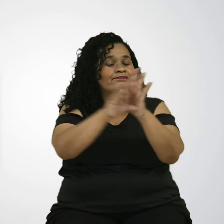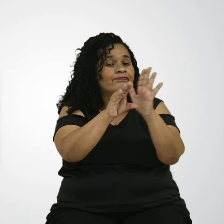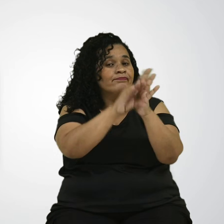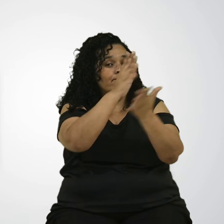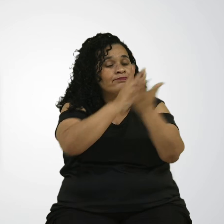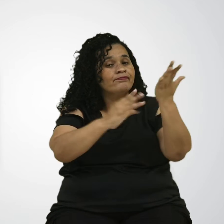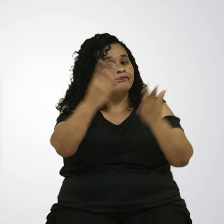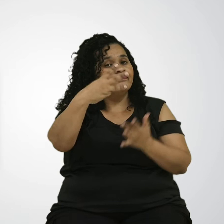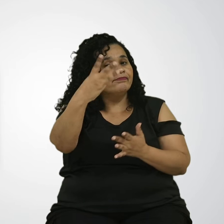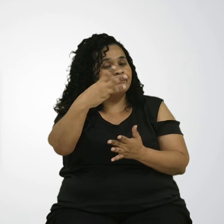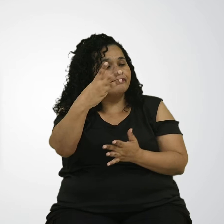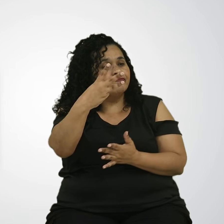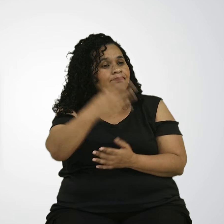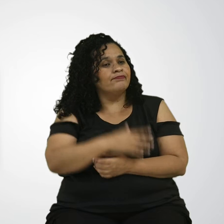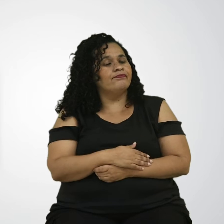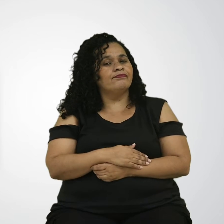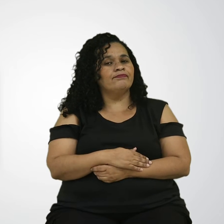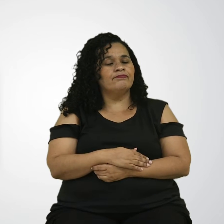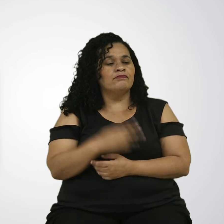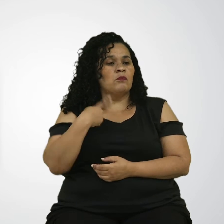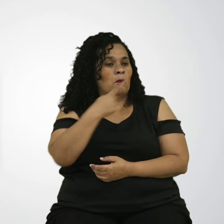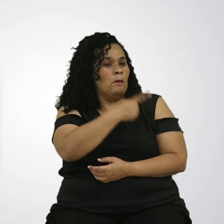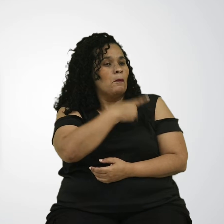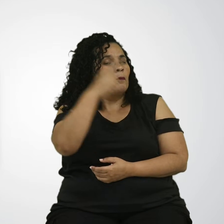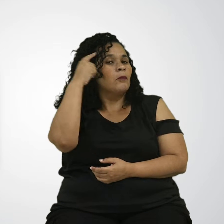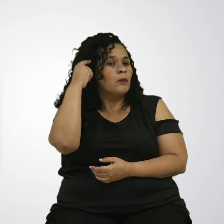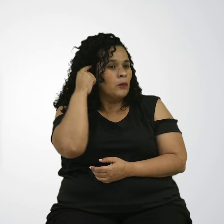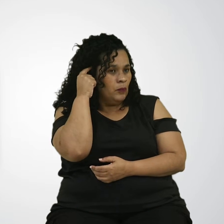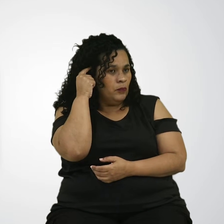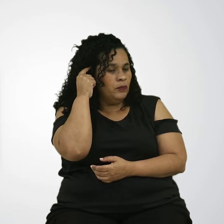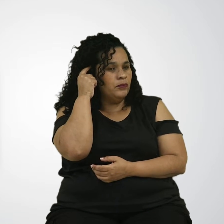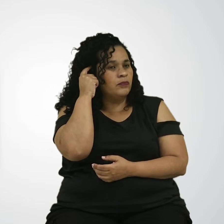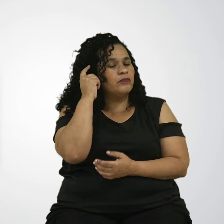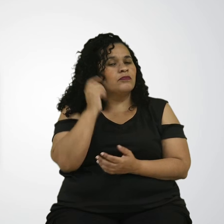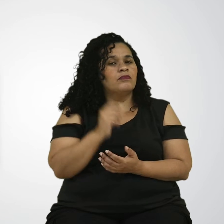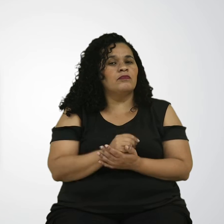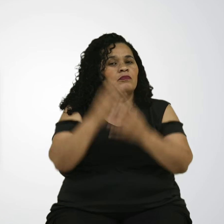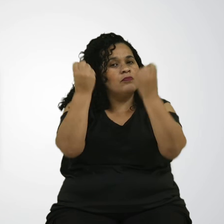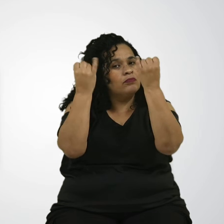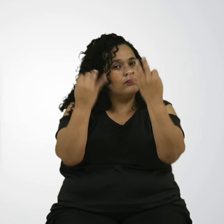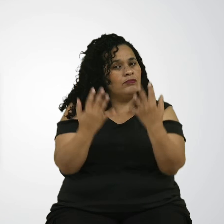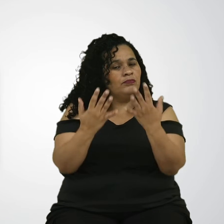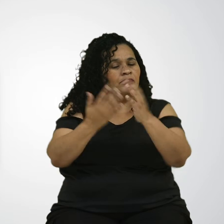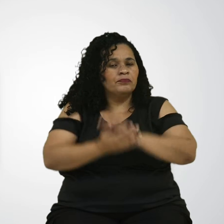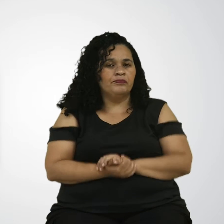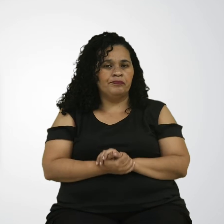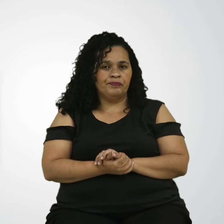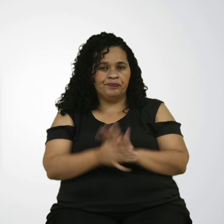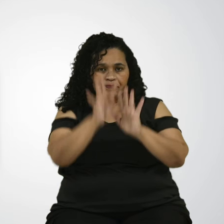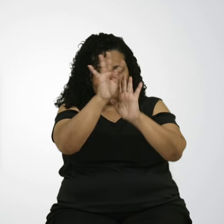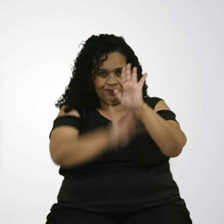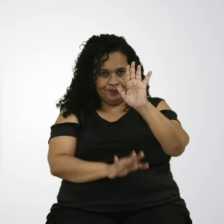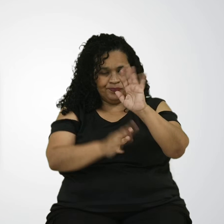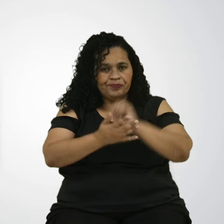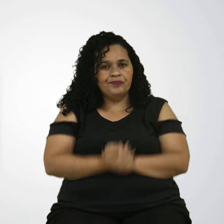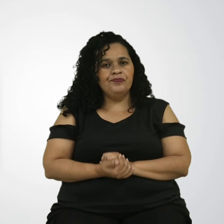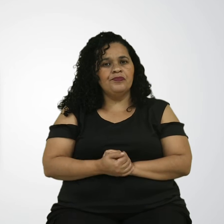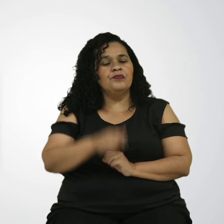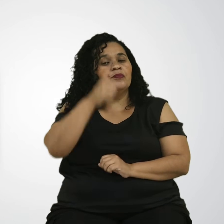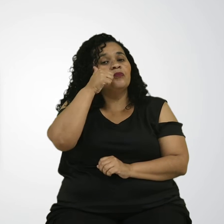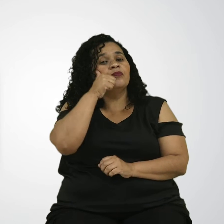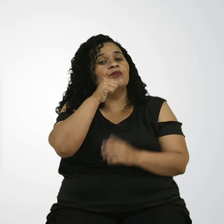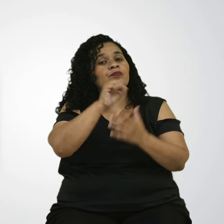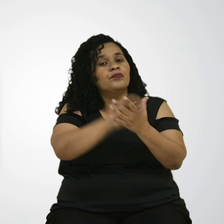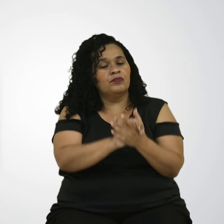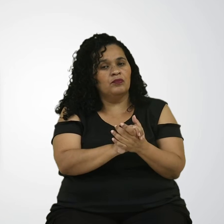aí na sequência, pastor Kennedy, nós vamos entrar nas perguntas. Esposas, sejam submissas ao